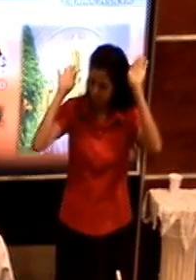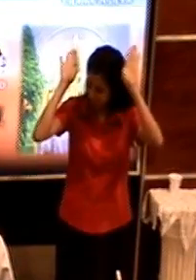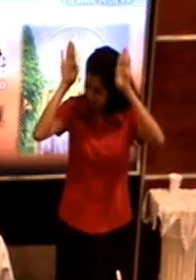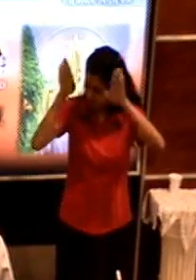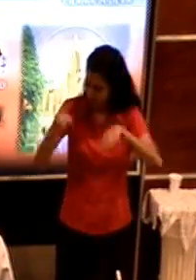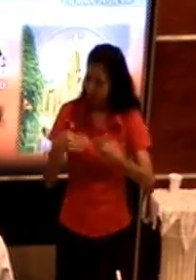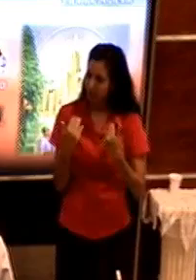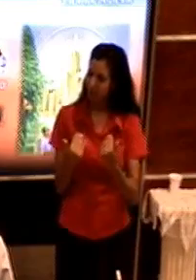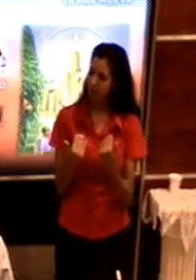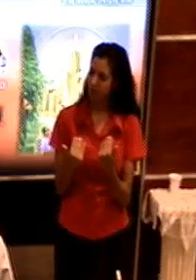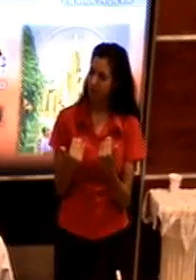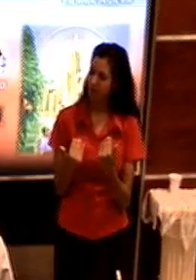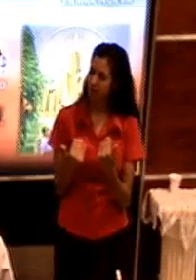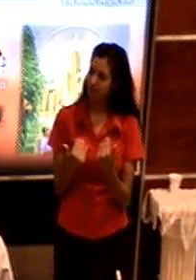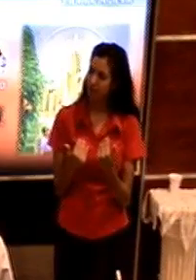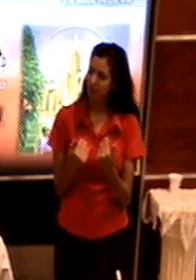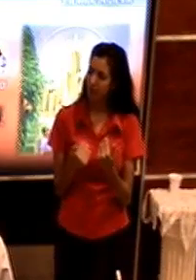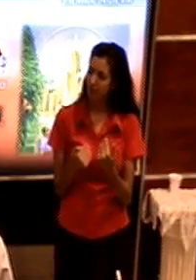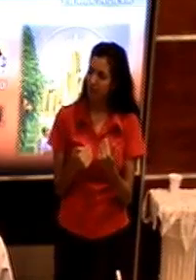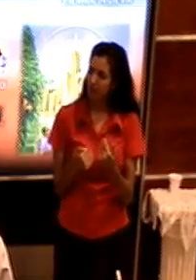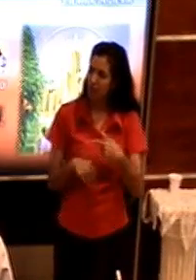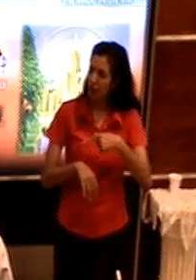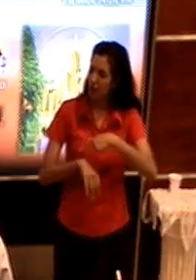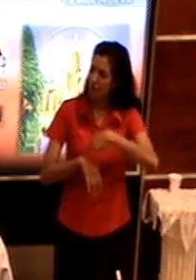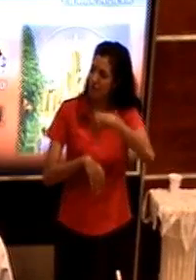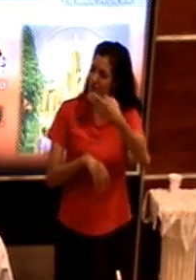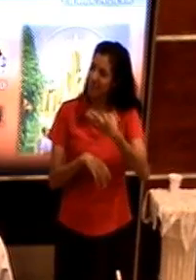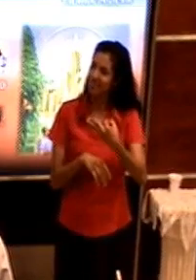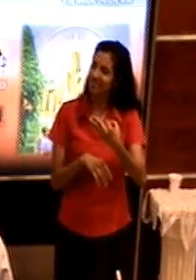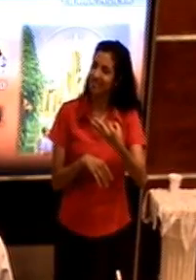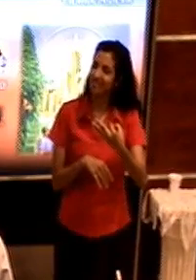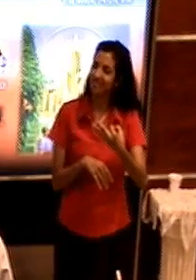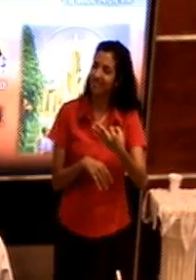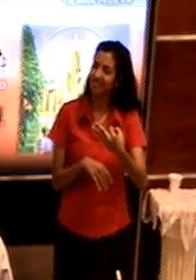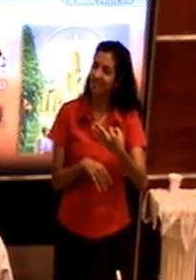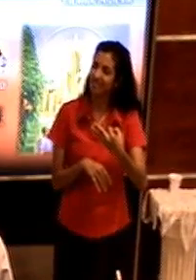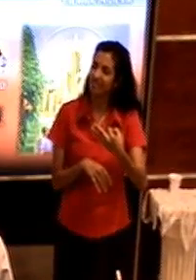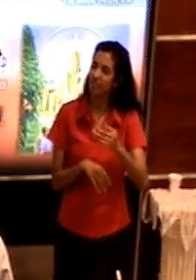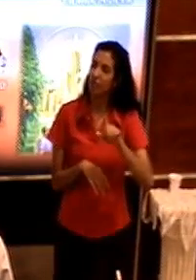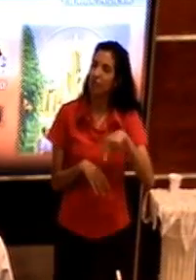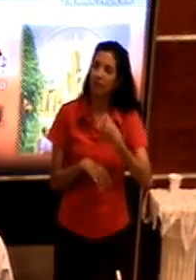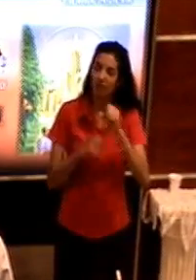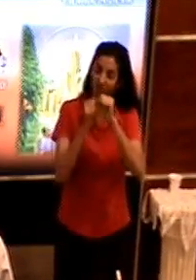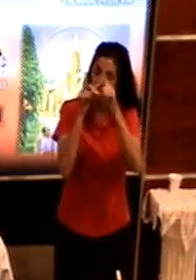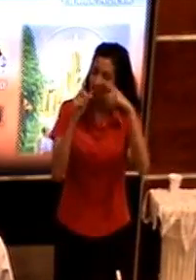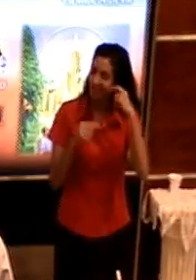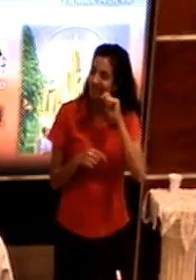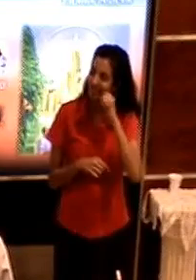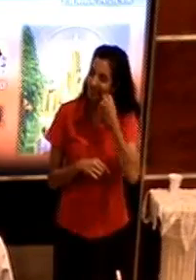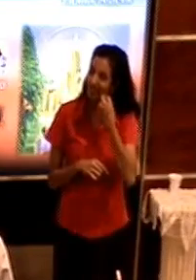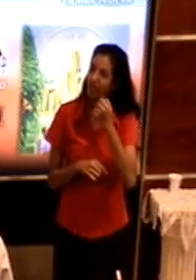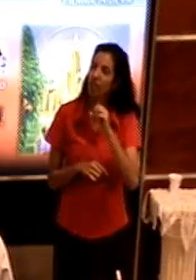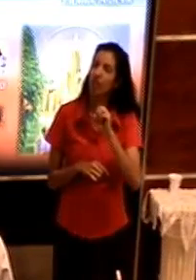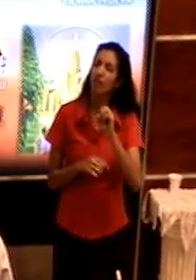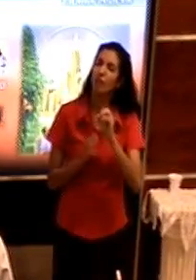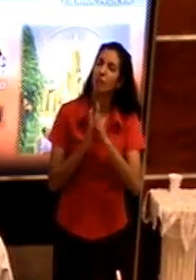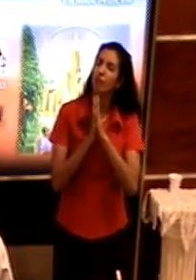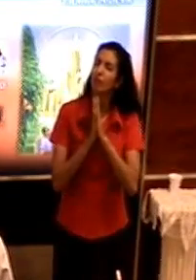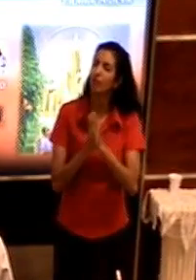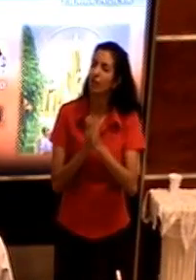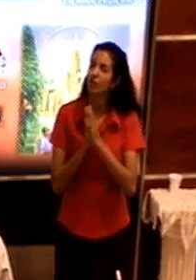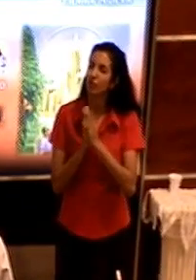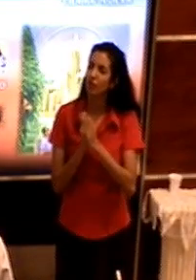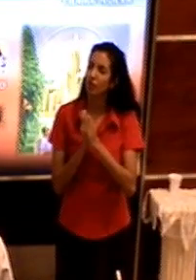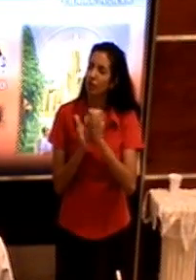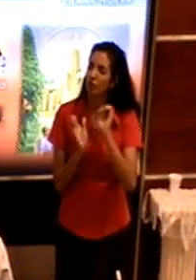alabanza en una hora muy especial y de sorpresas grandes en el día de mañana. Lo suplicamos en el poderoso